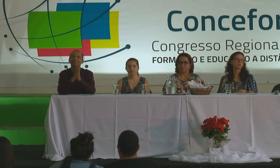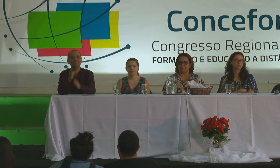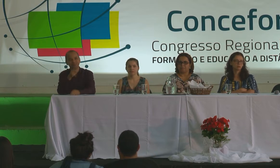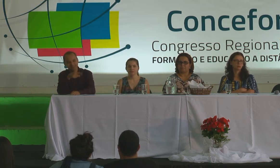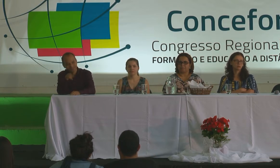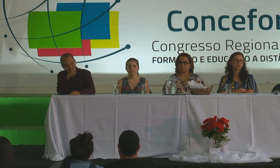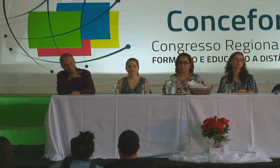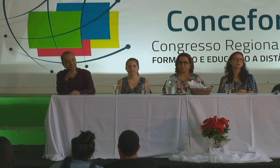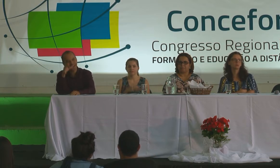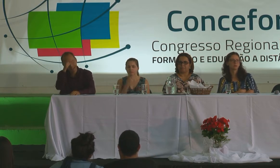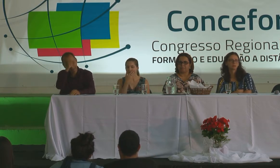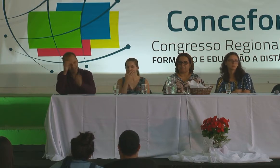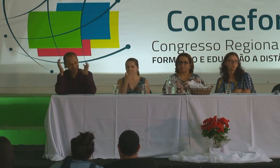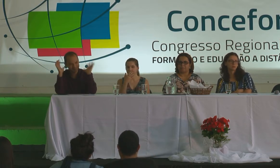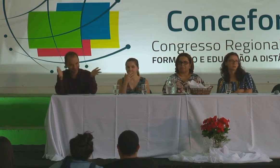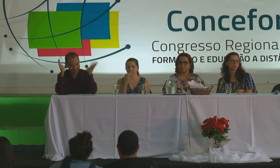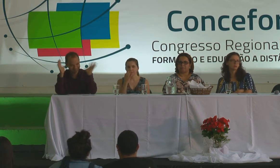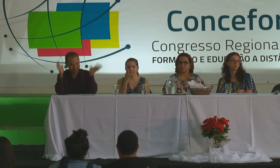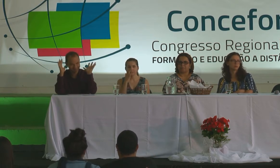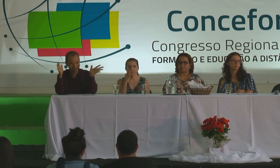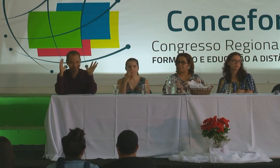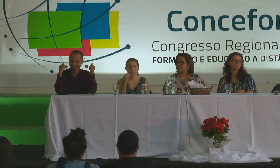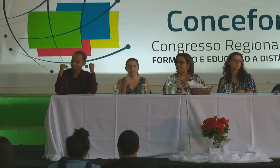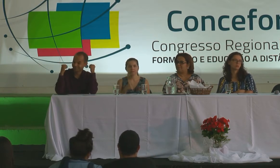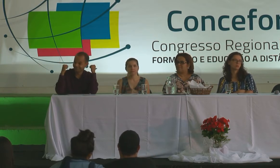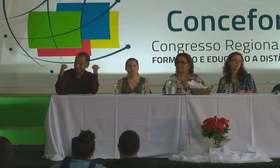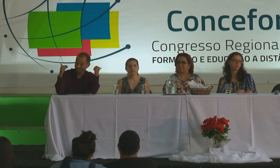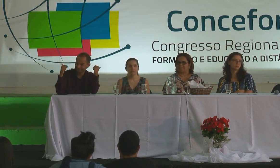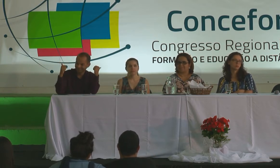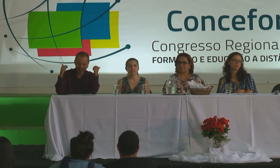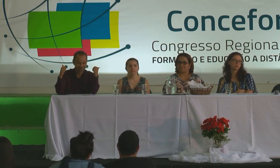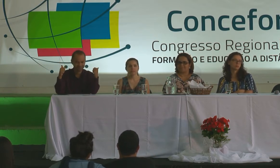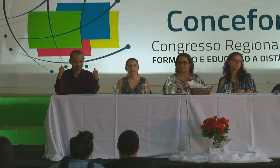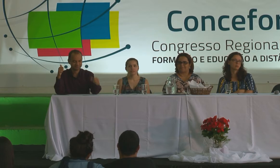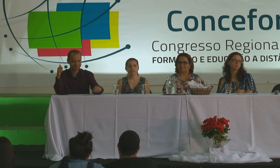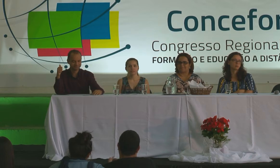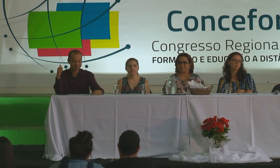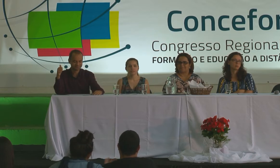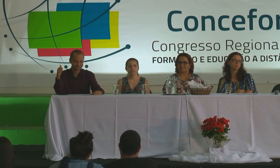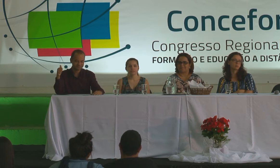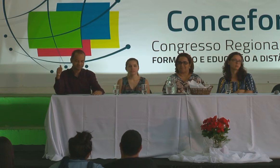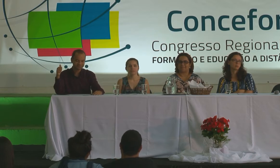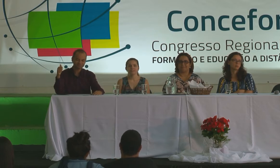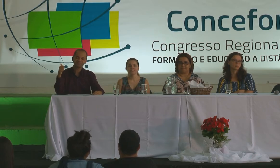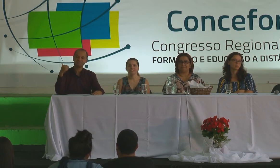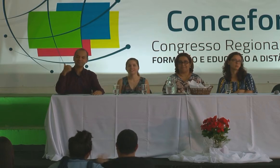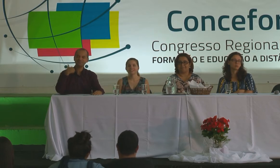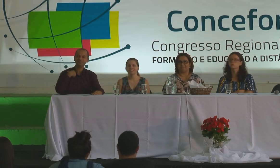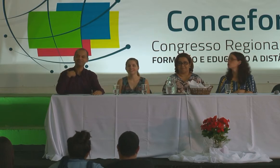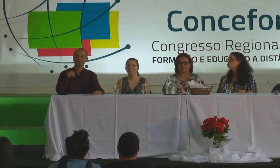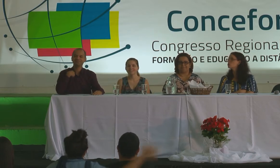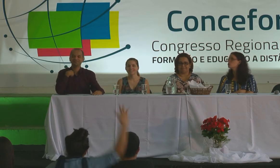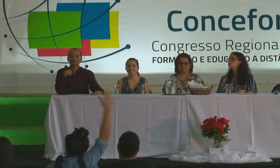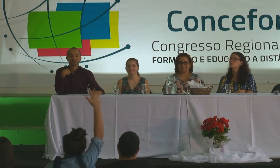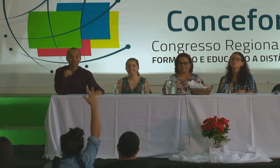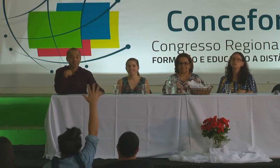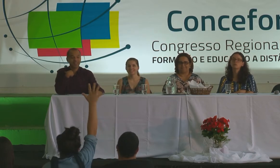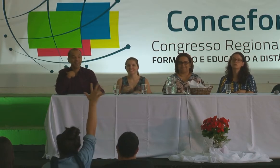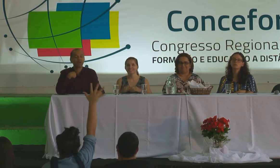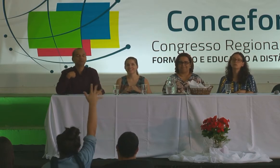direta. Mas uma coisa que eu peço encarecidamente que vocês, por favor, tentem também aprender línguas em algum momento.